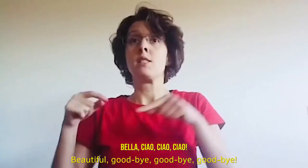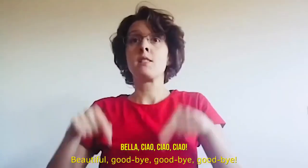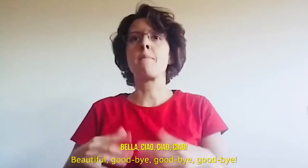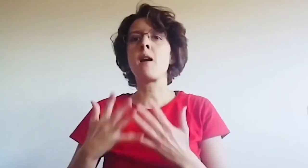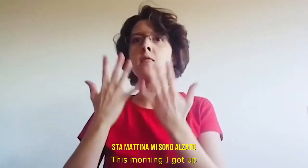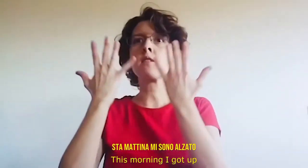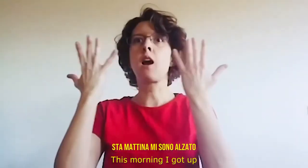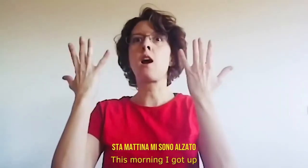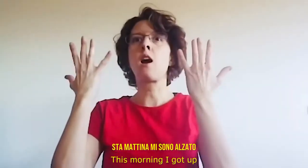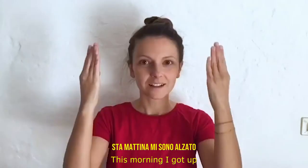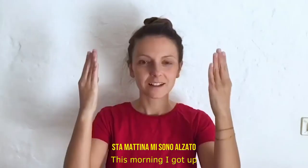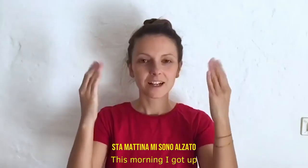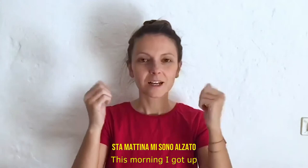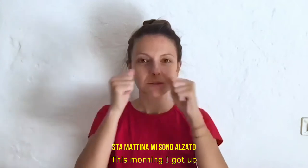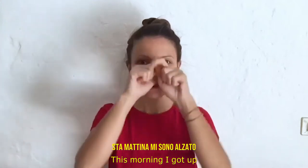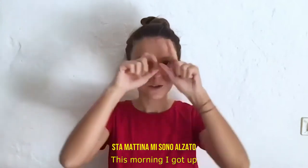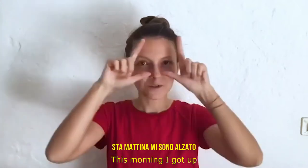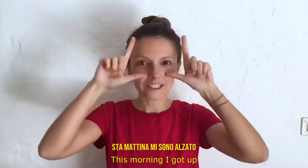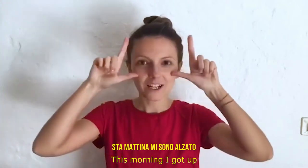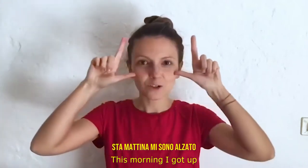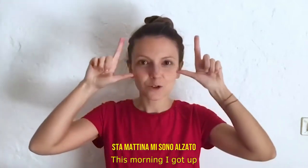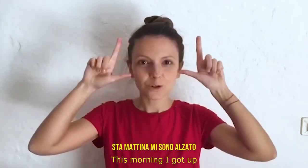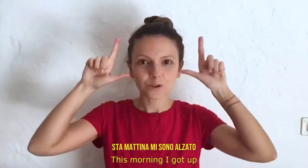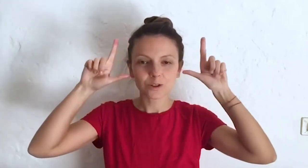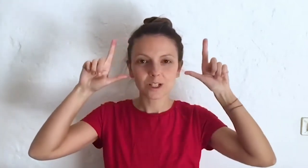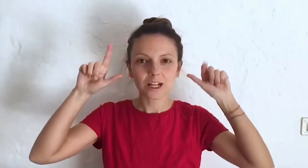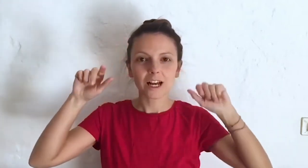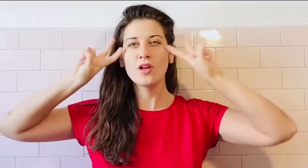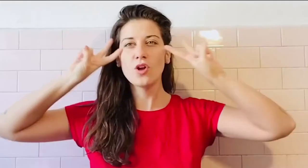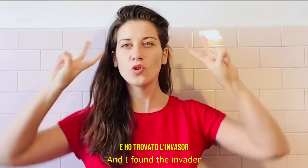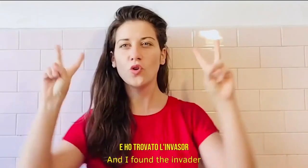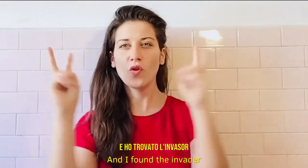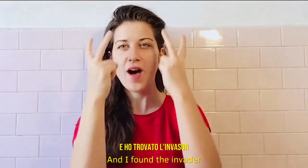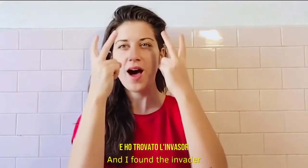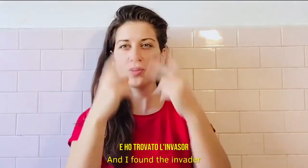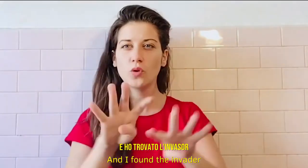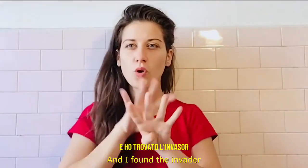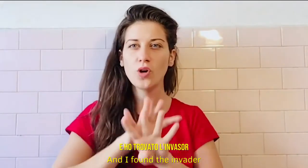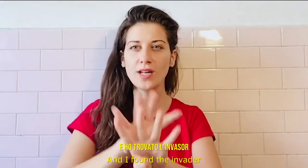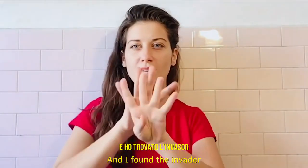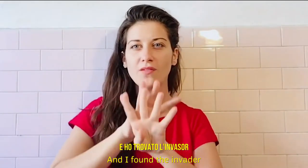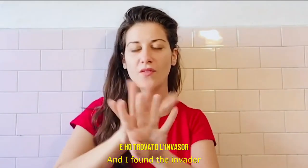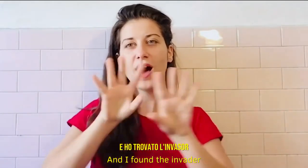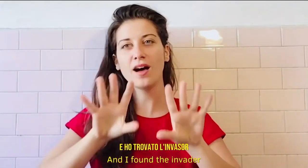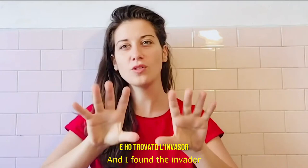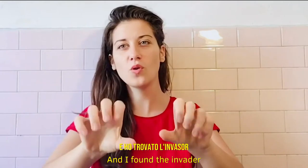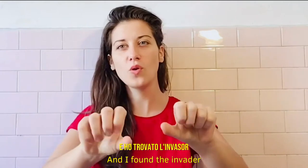ciao. Stamattina mi sono alzato e ho trovato l'invaso.